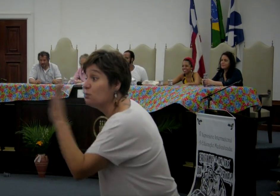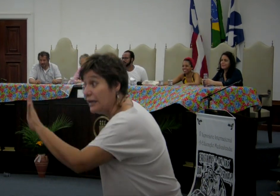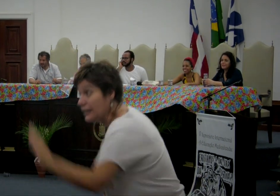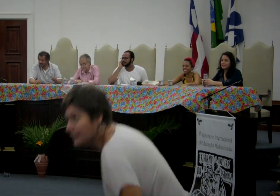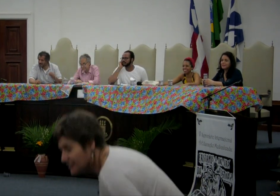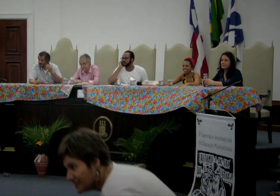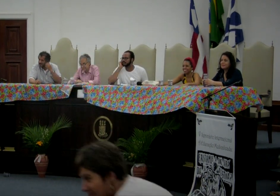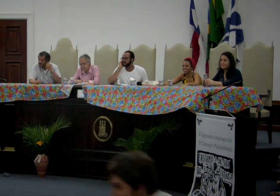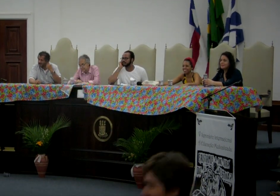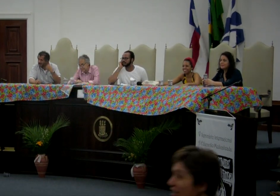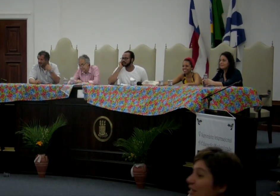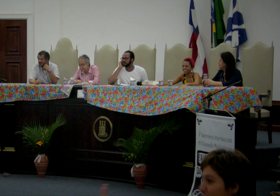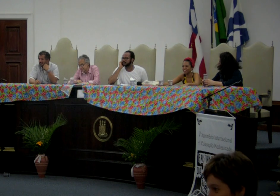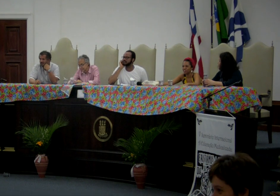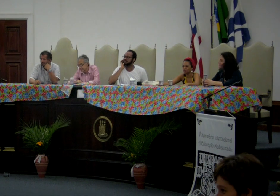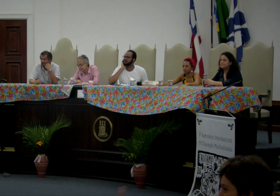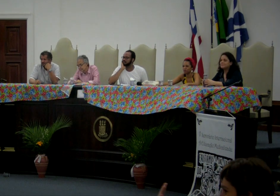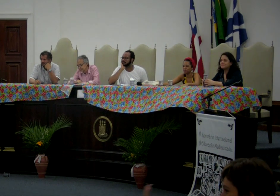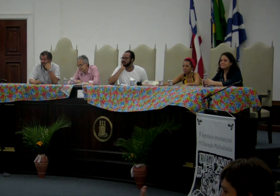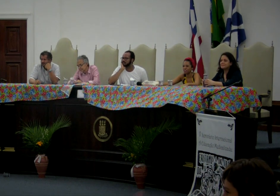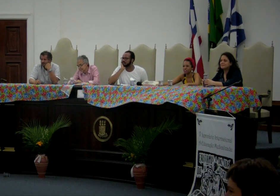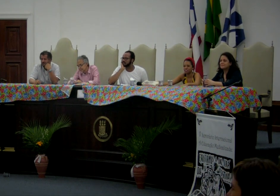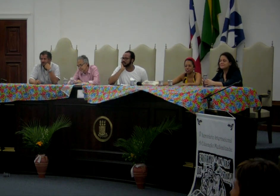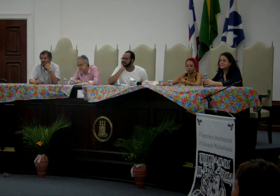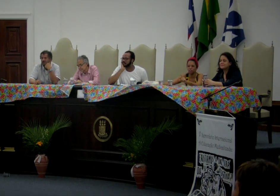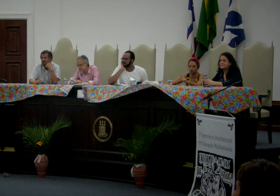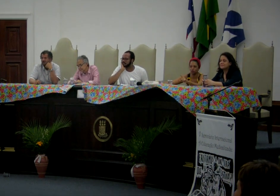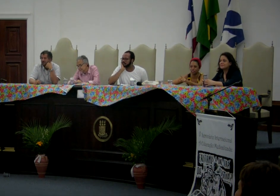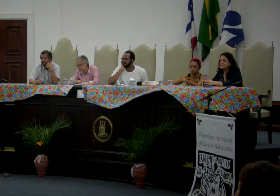Bueno, queria agradecer a todos os ponencistas.